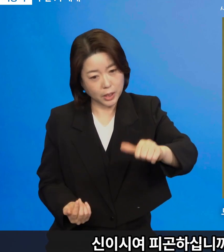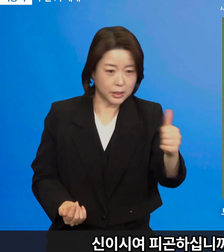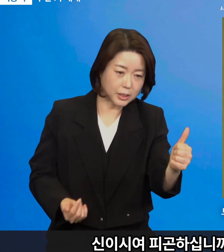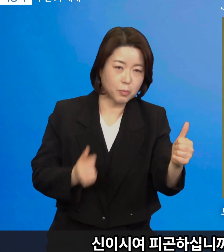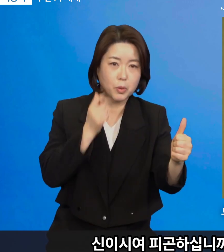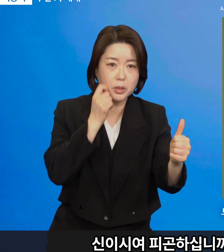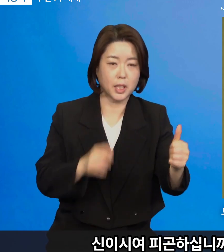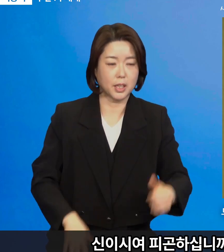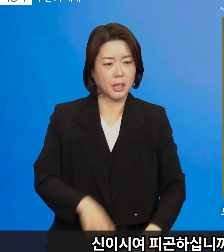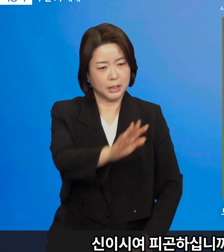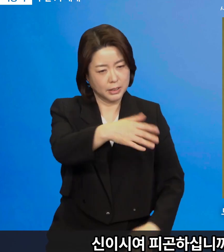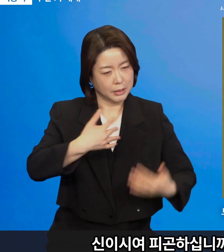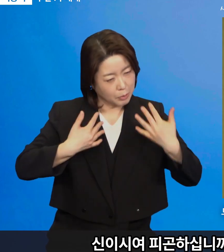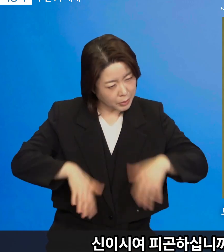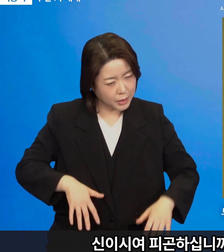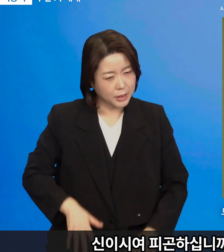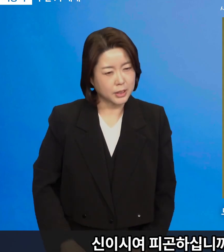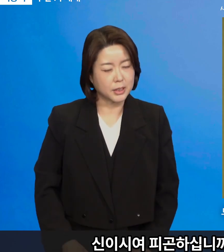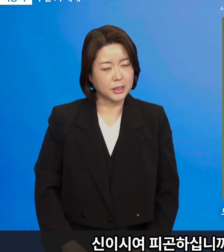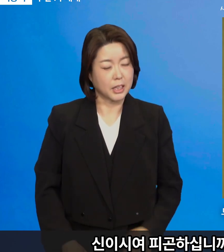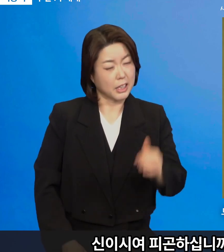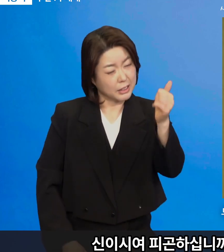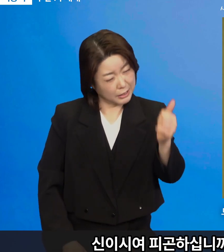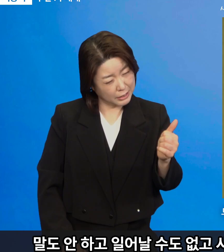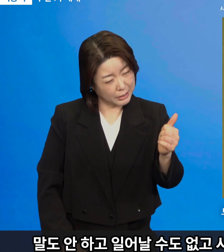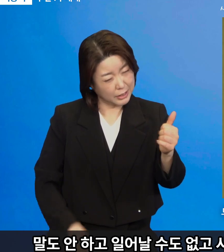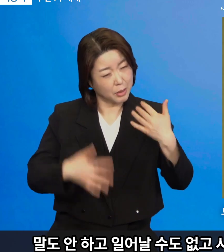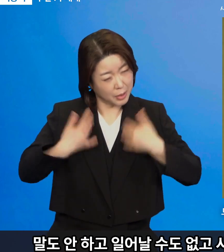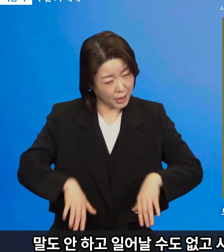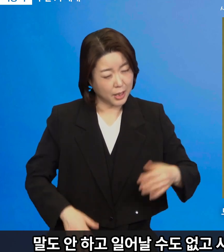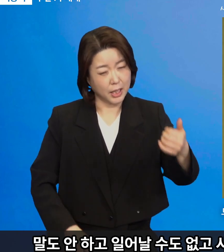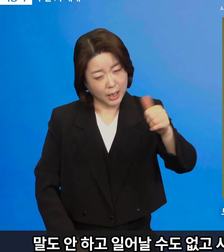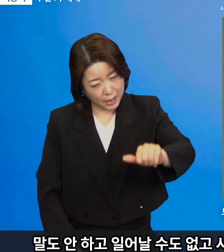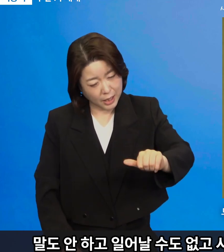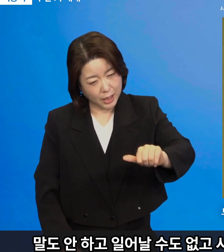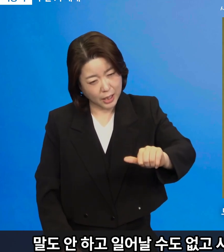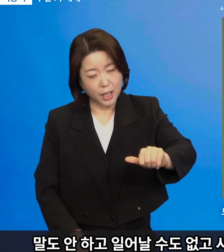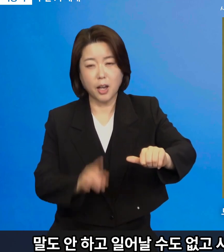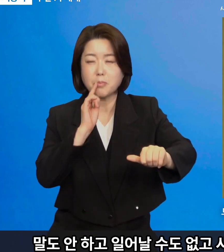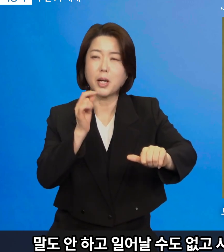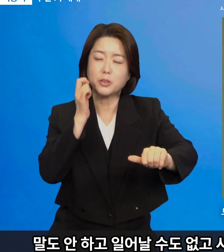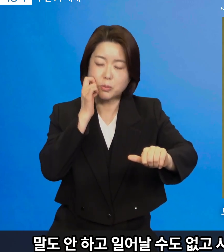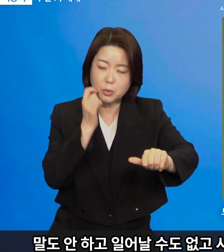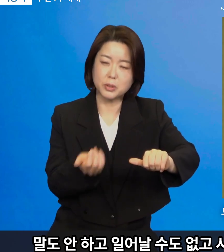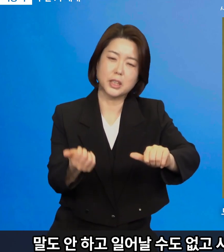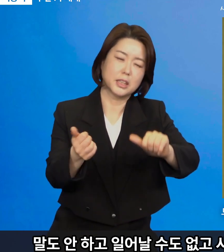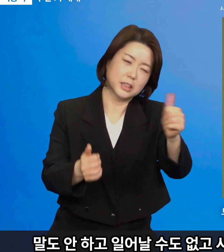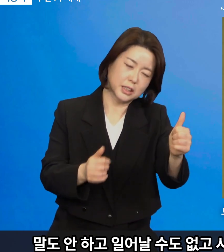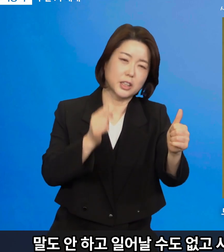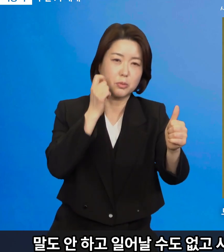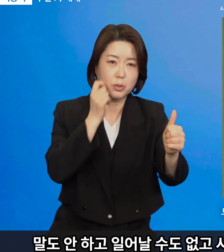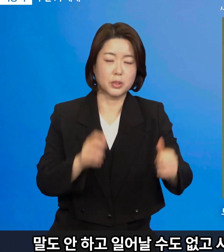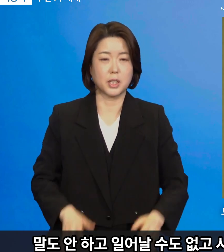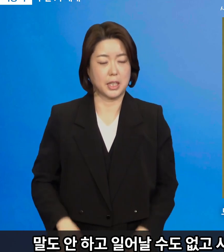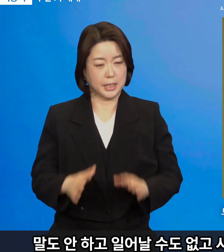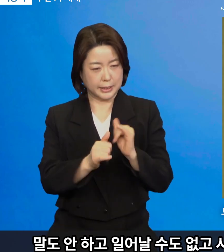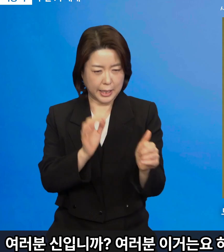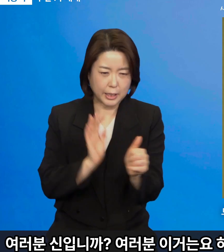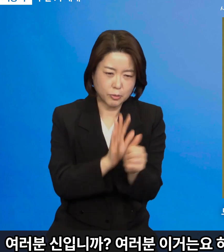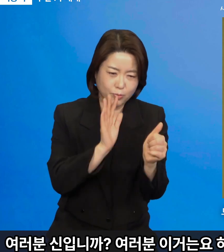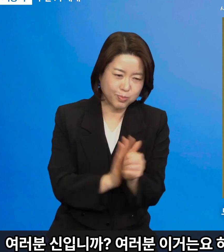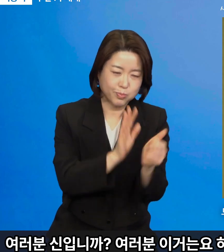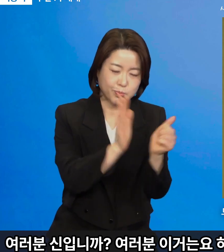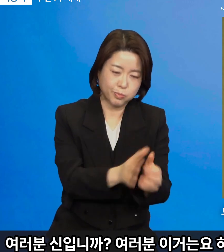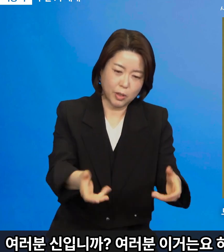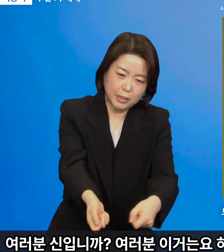신이시여 피곤하십니까? 하서 서 계셔가지고 말도 안 하고 일어날 수도 없고, 사람들이 뭔가 도와줘야만 하는 신이